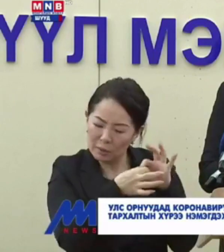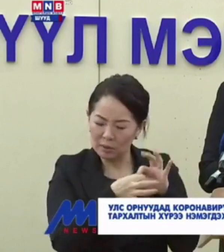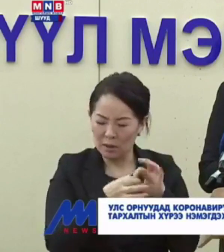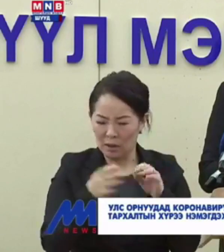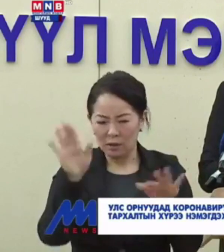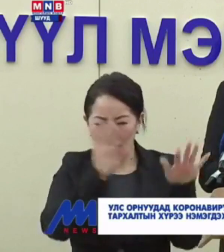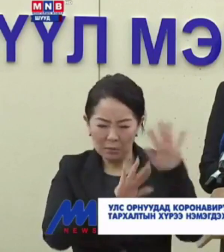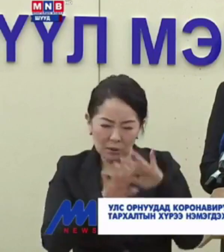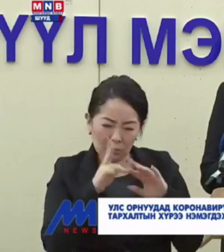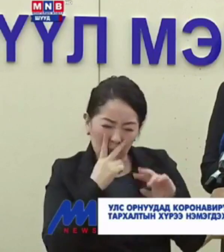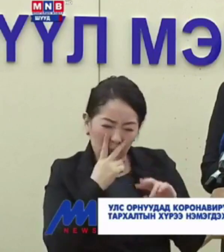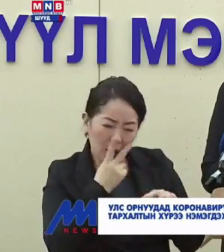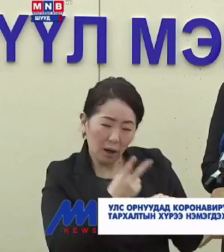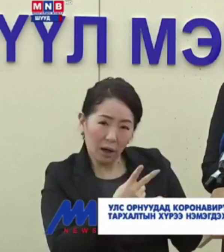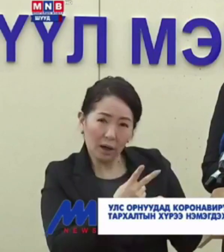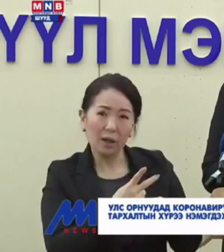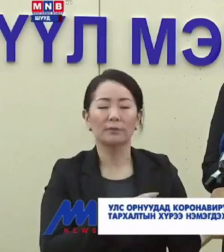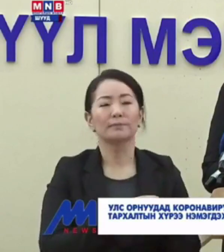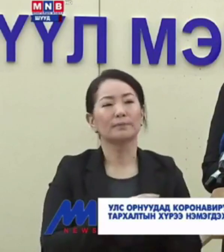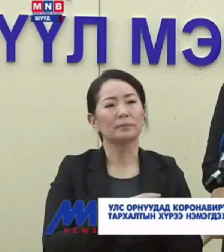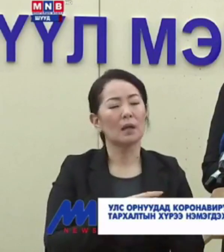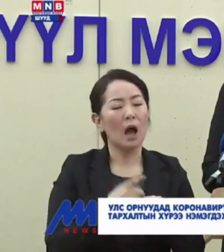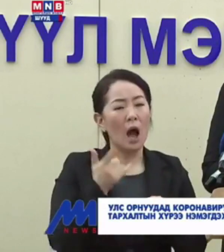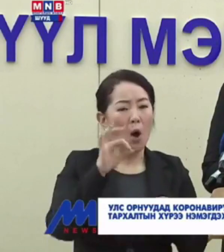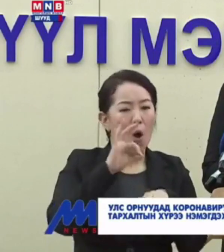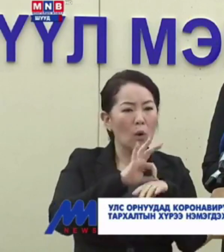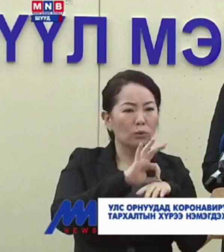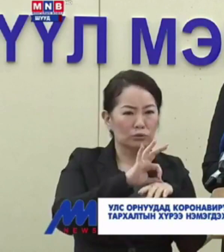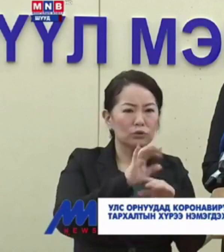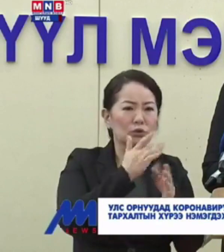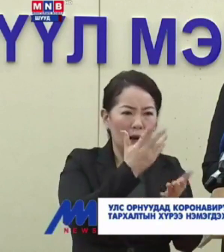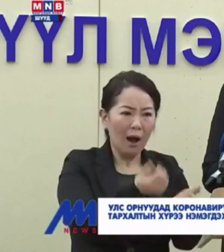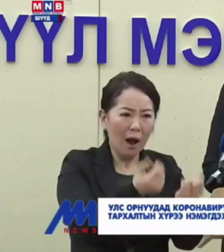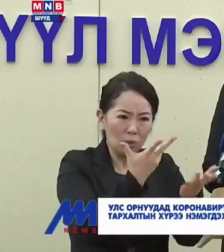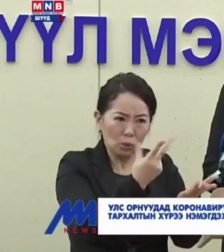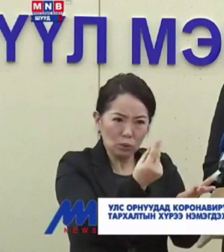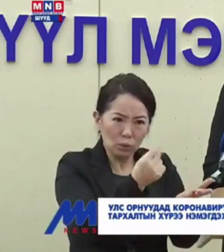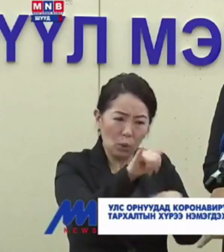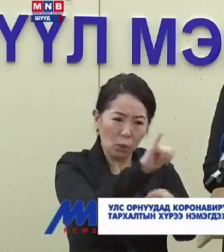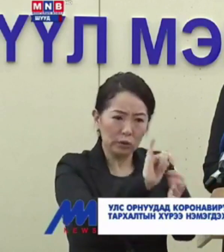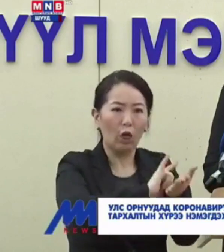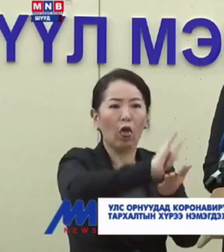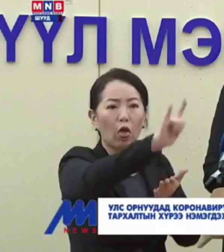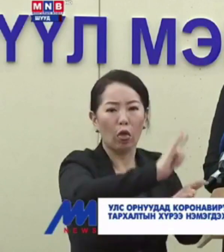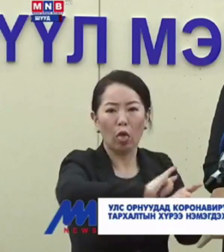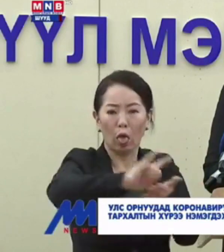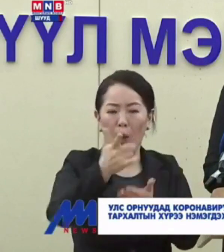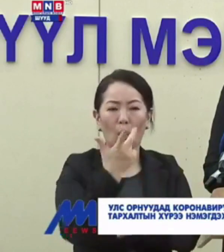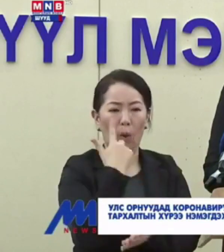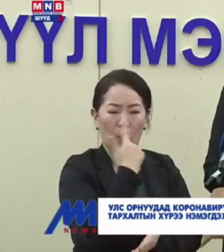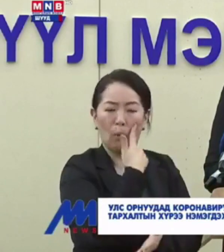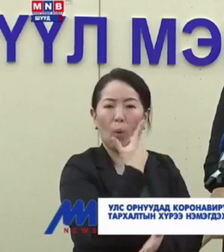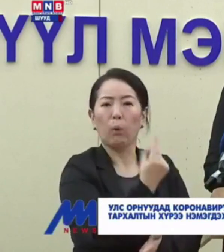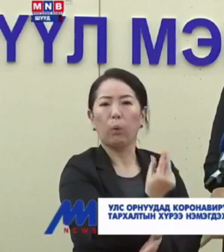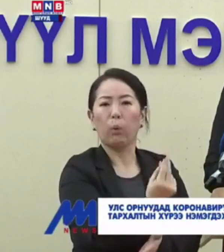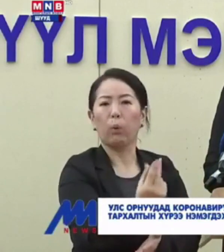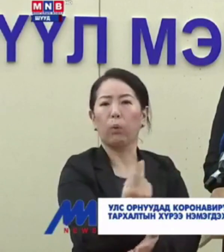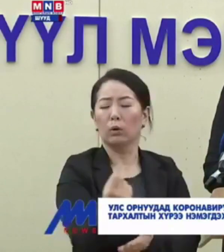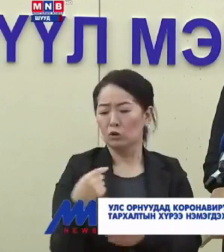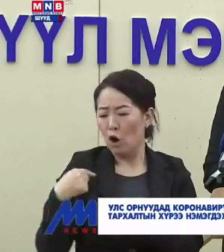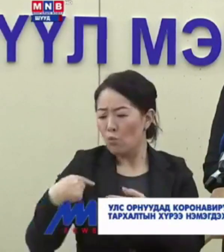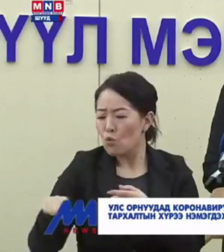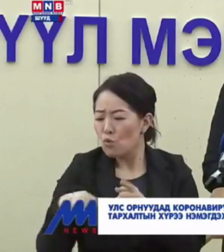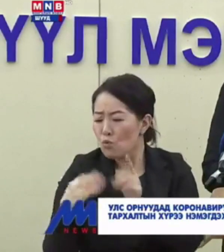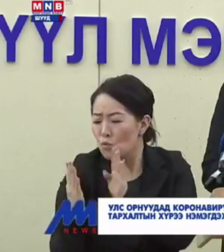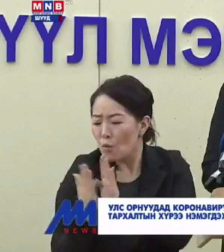тарах юм бол бүгд одоо халдвар гарсан улс орнуудад зорчсон төвхтэй аль эсвэл тус улсад зорчсон иргэдийн ойрын харилцаа